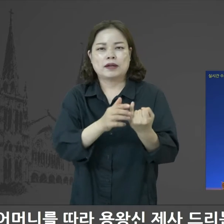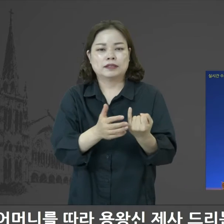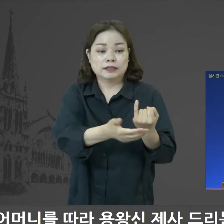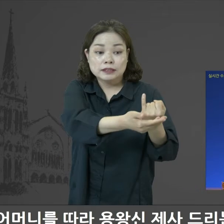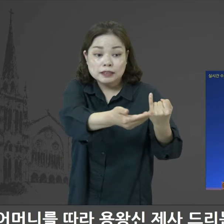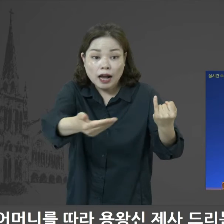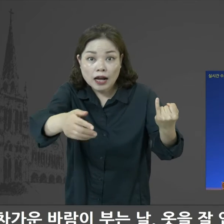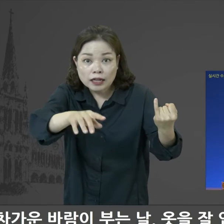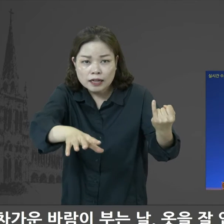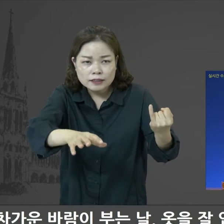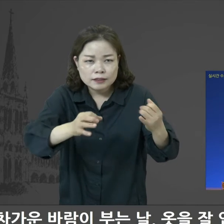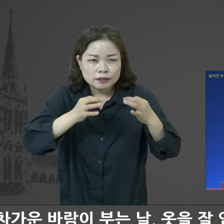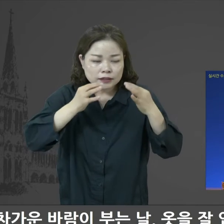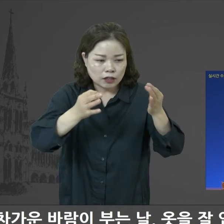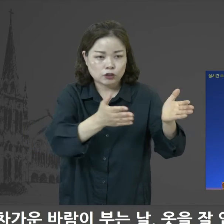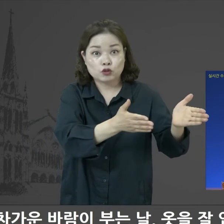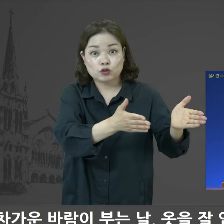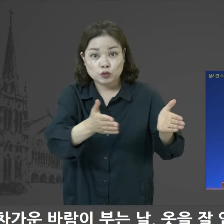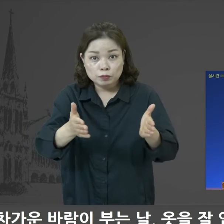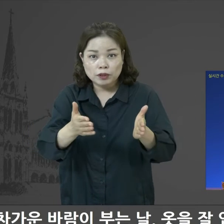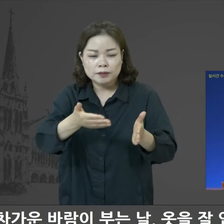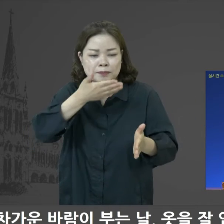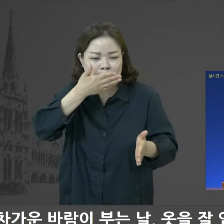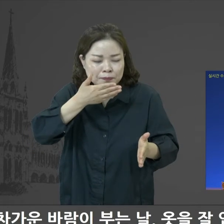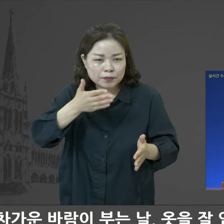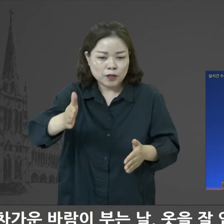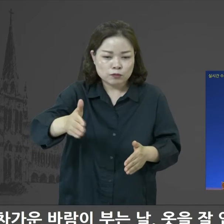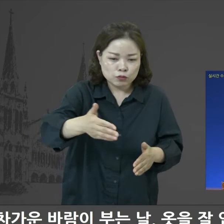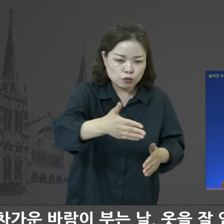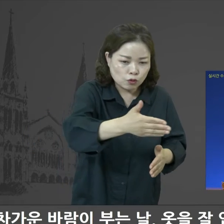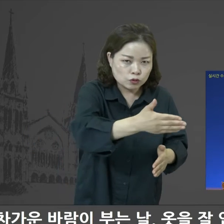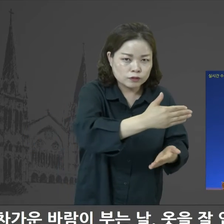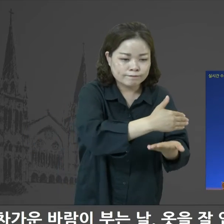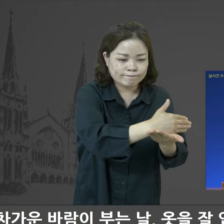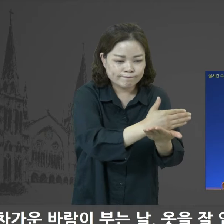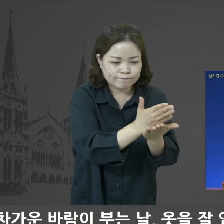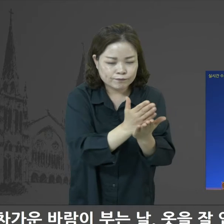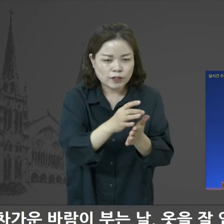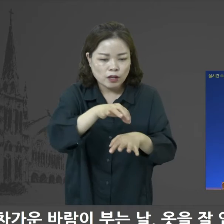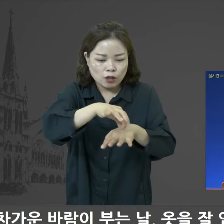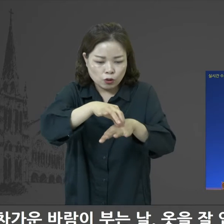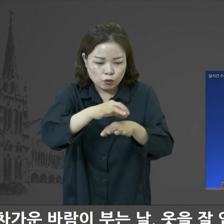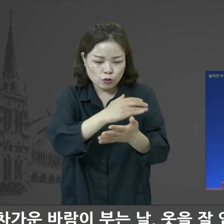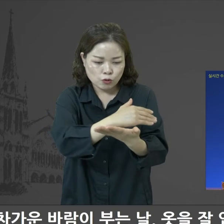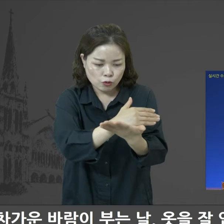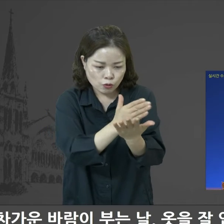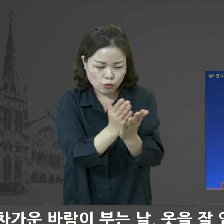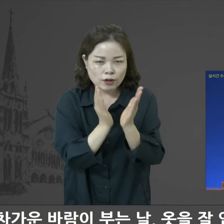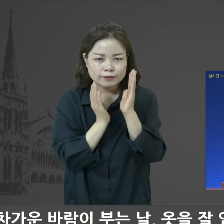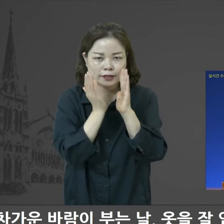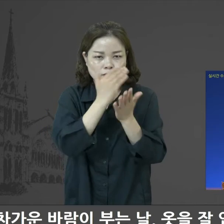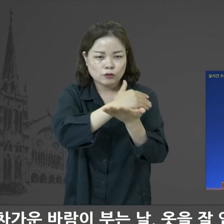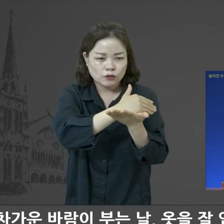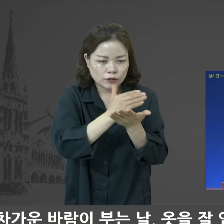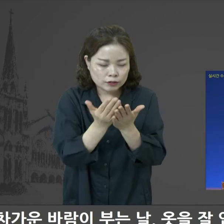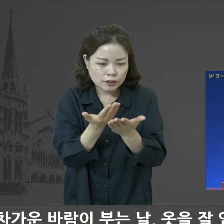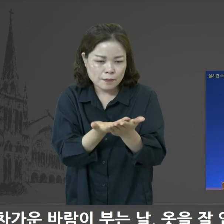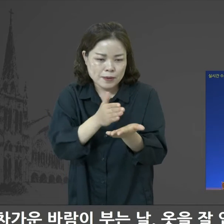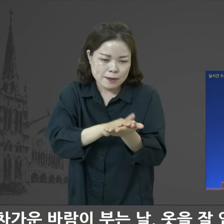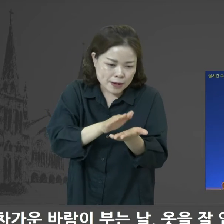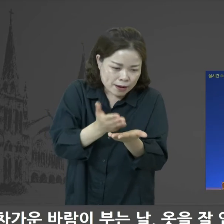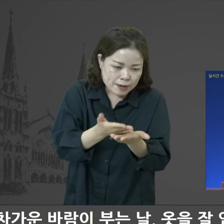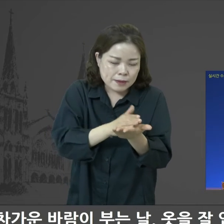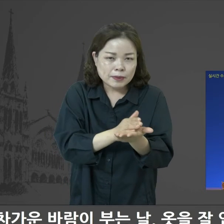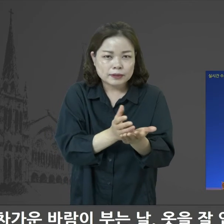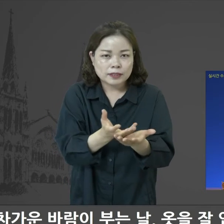강에 가서 정성껏 준비하신 물고기 종류, 또 육고기 종류, 채소 종류, 전으로 부친 것들을 잘